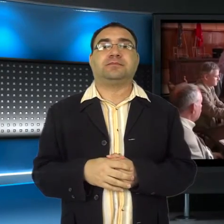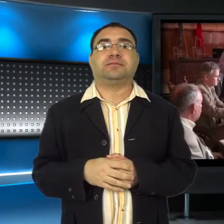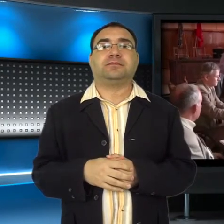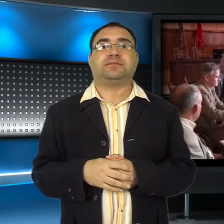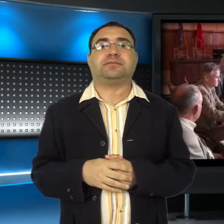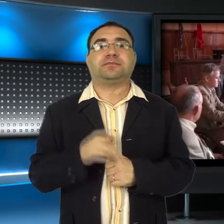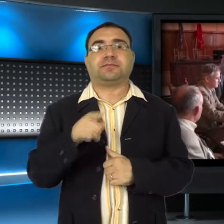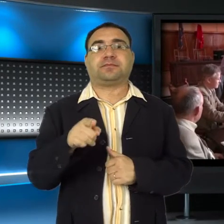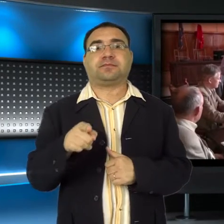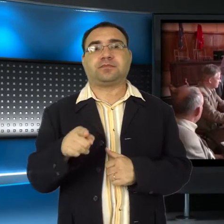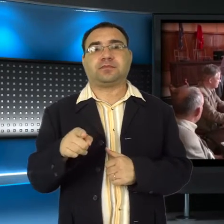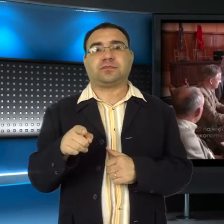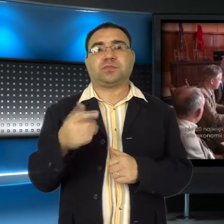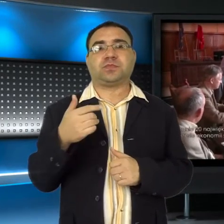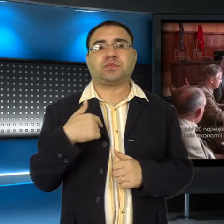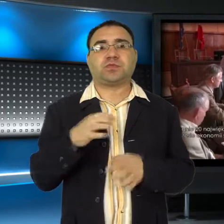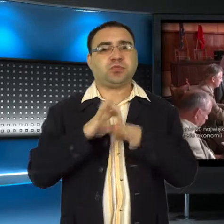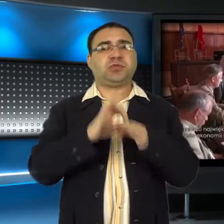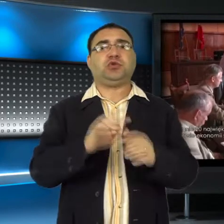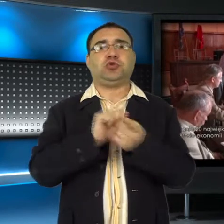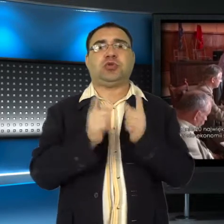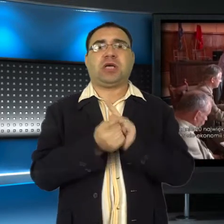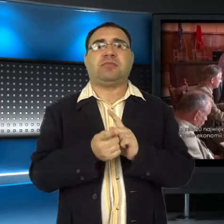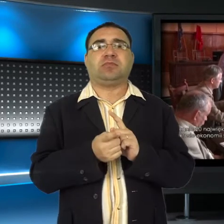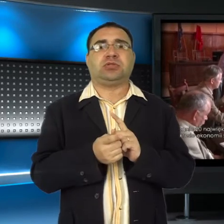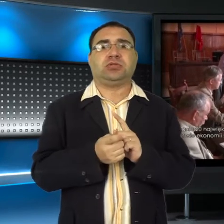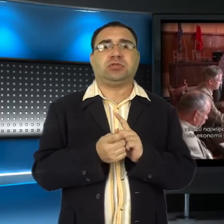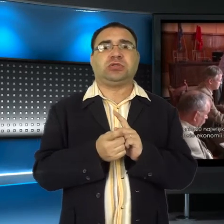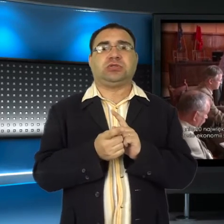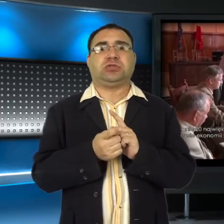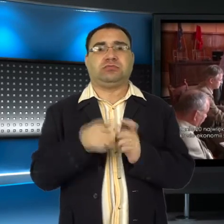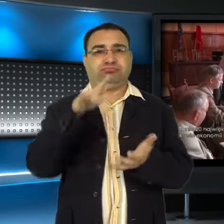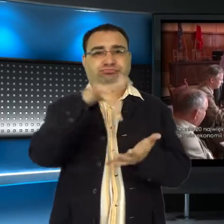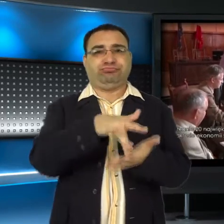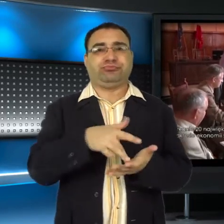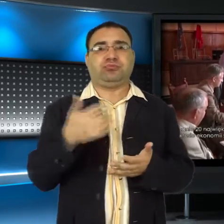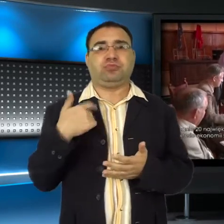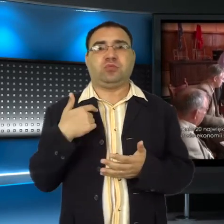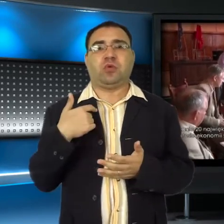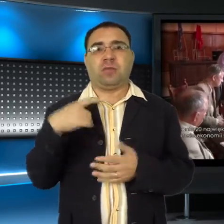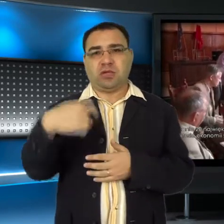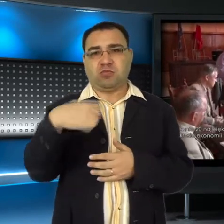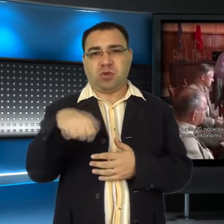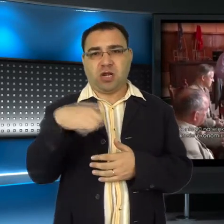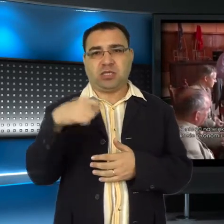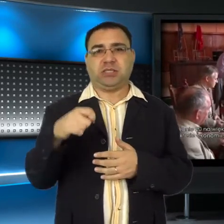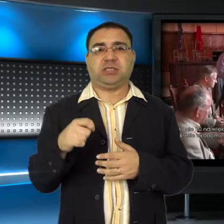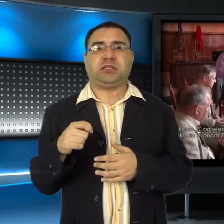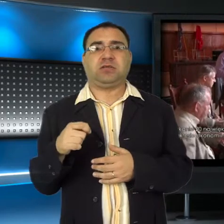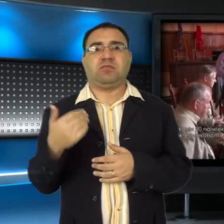Ostatnio moderowałeś spotkanie z dużymi elbląskimi organizacjami. Tutaj w ratuszu była też pani prezydent